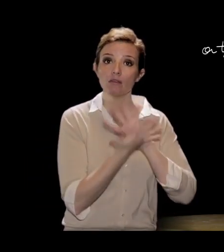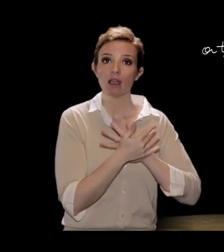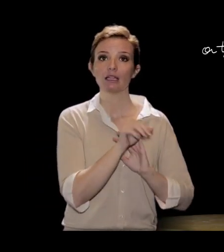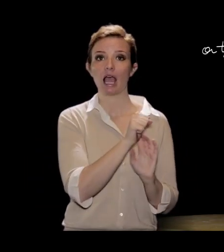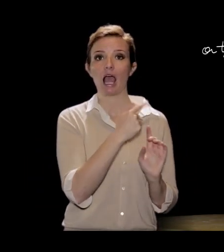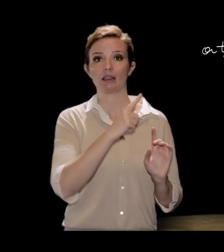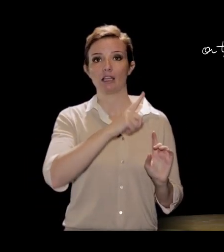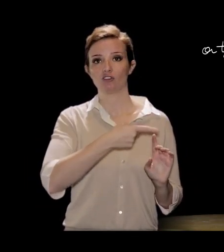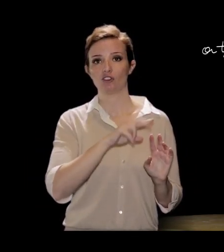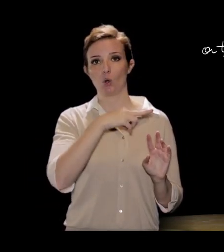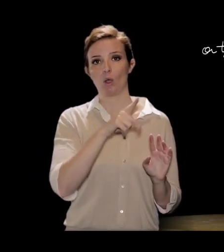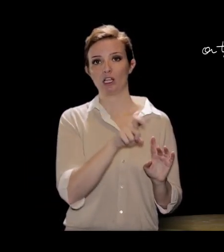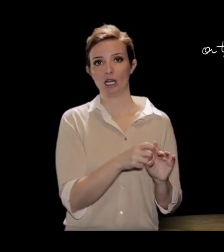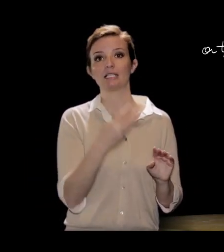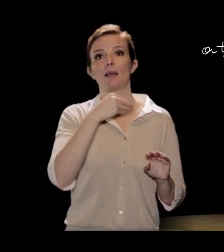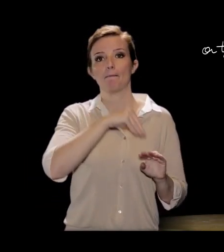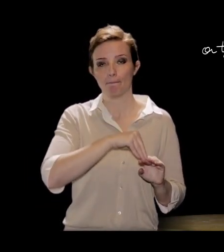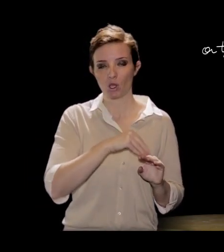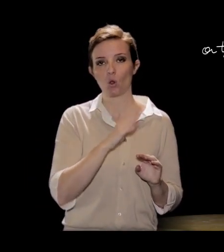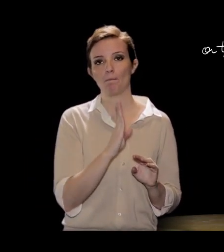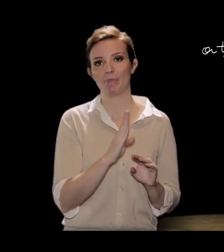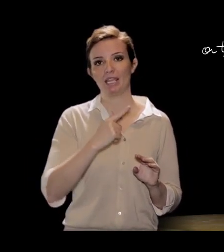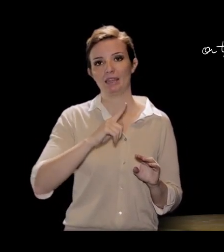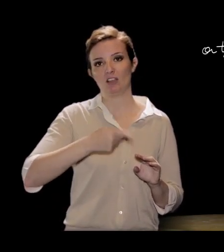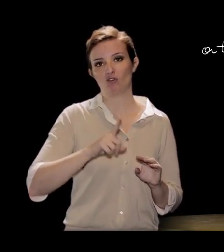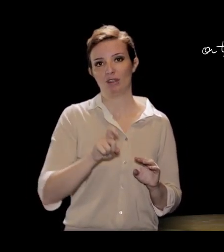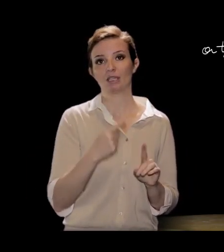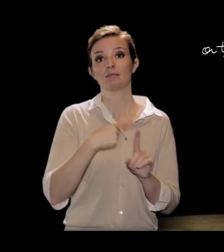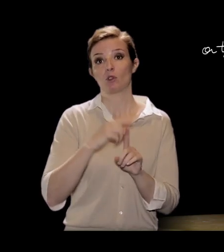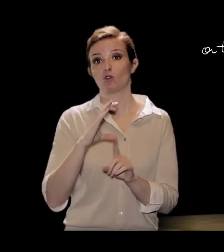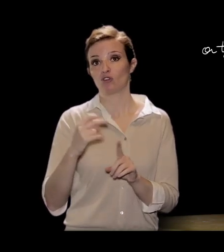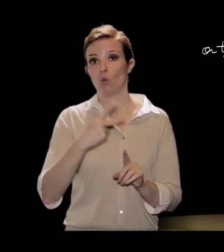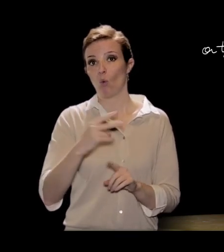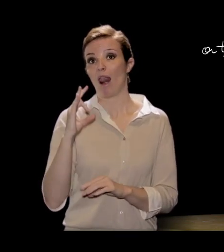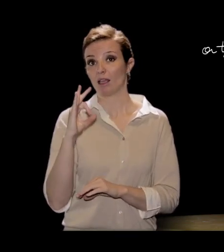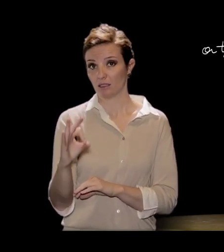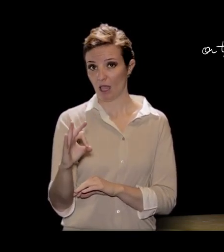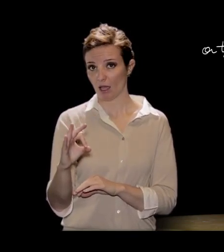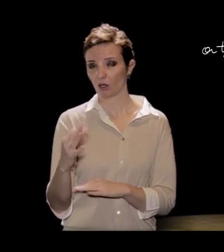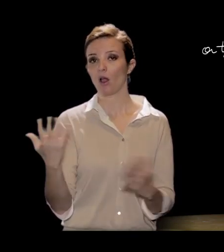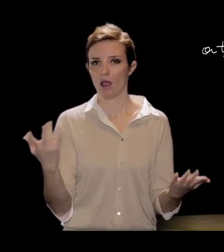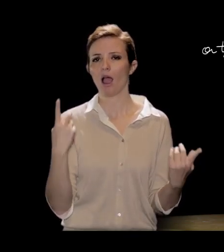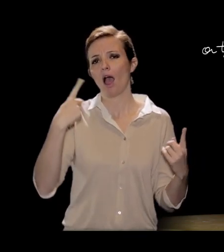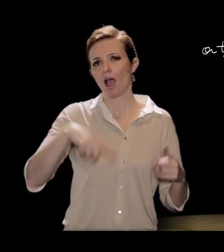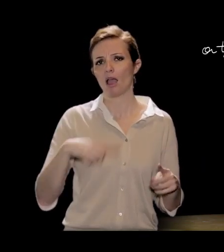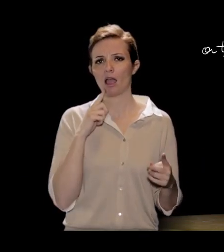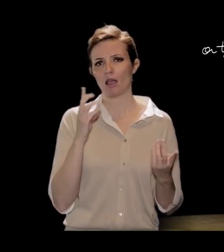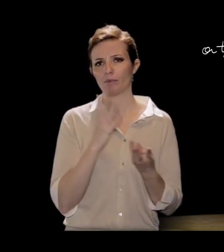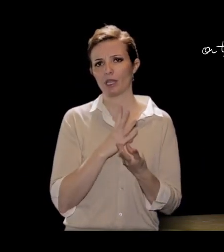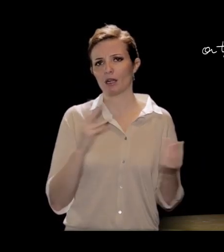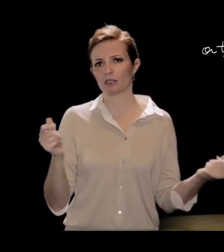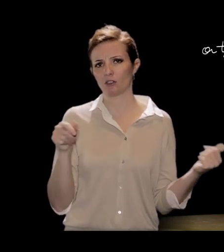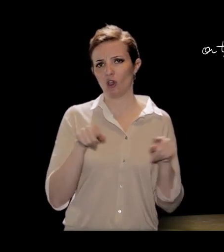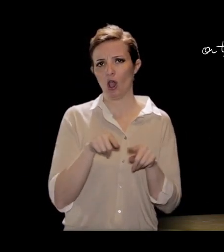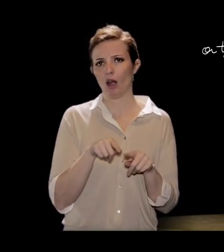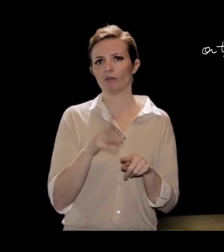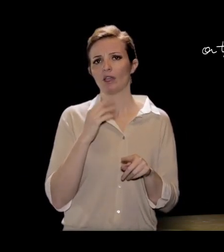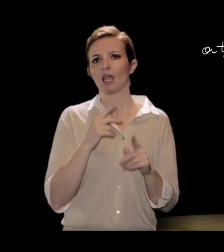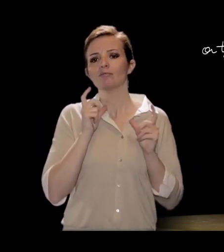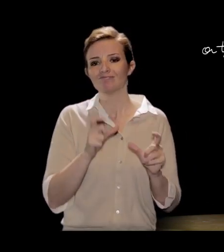più b tangent x più c uguale a 0 e andremo ovviamente a risolverla proprio in